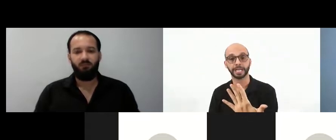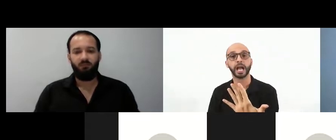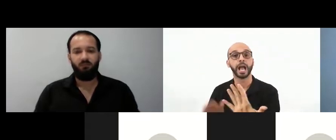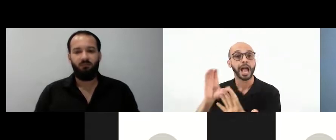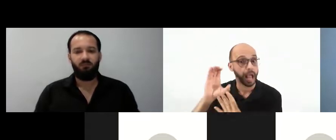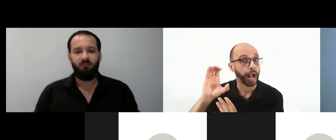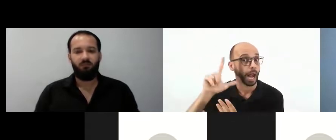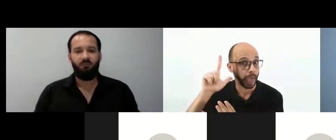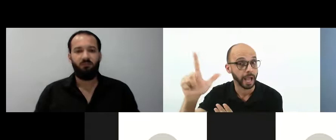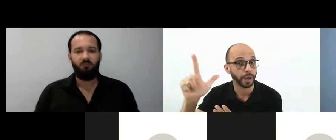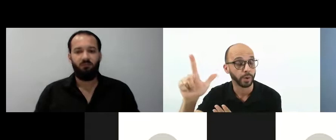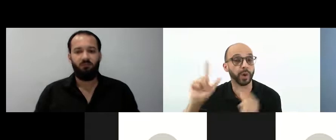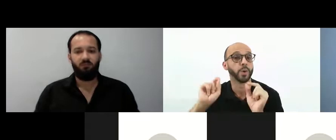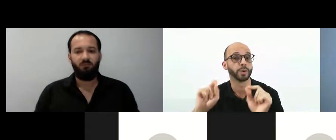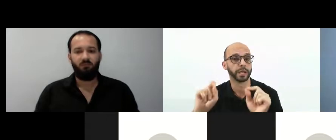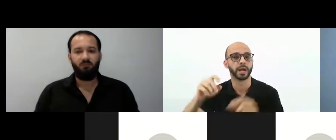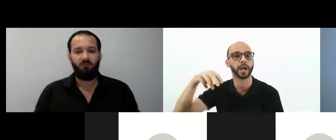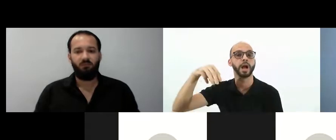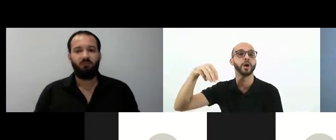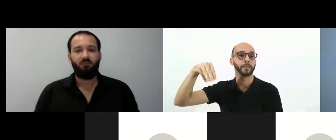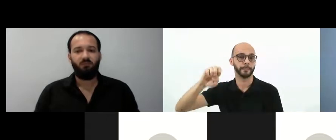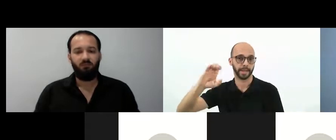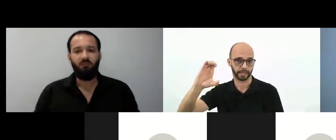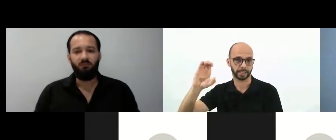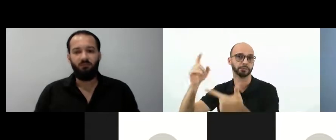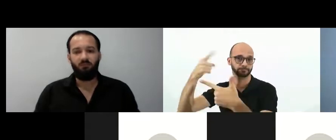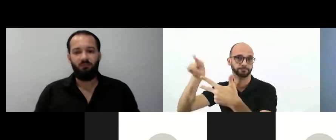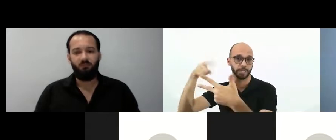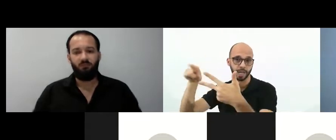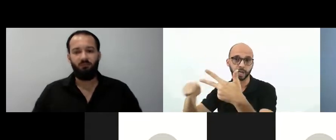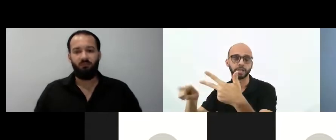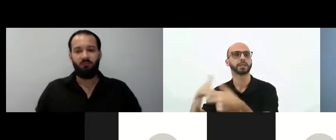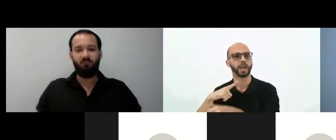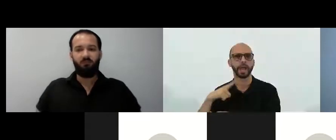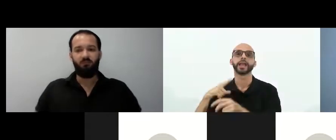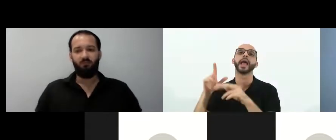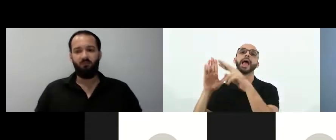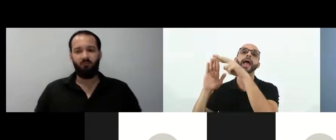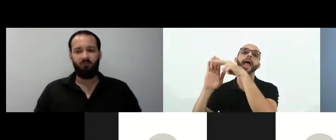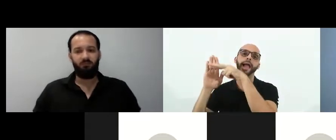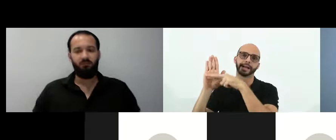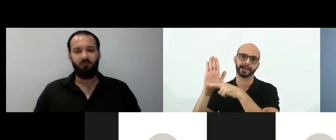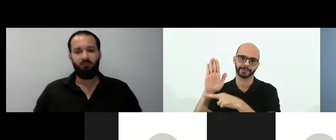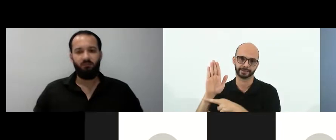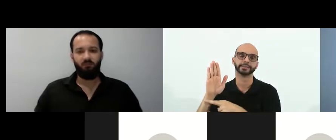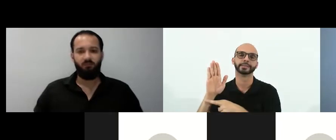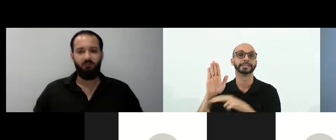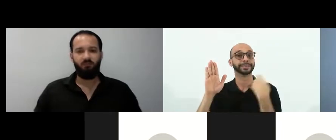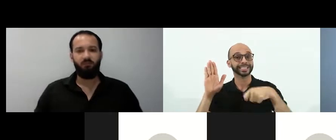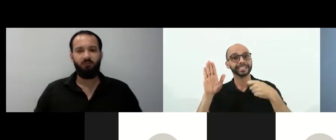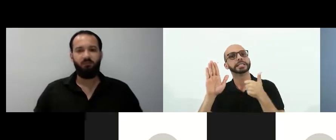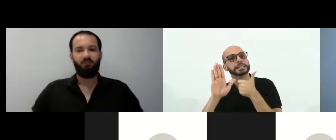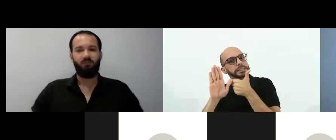cursos, diversas graduações, diversas faculdades, né? E é claro, o quê? O MEC tem, né,